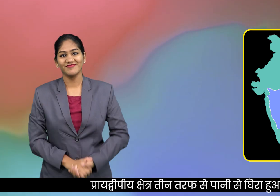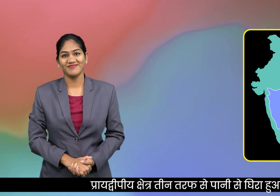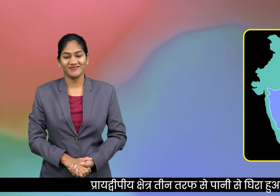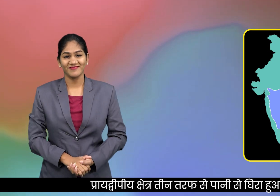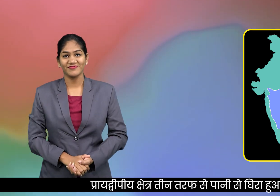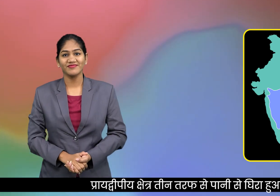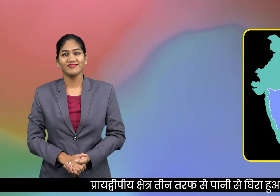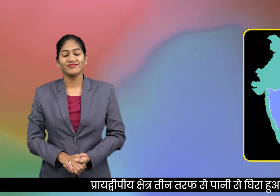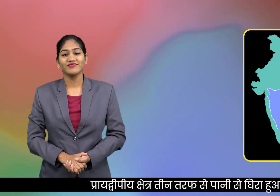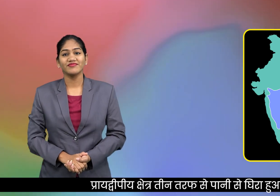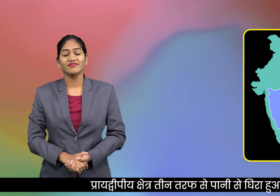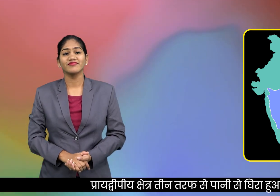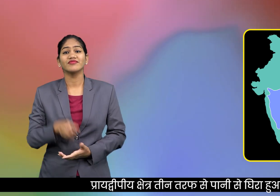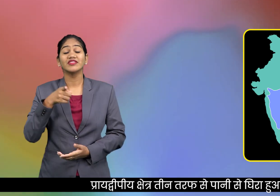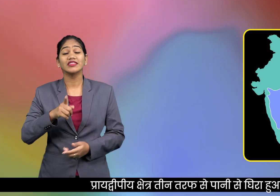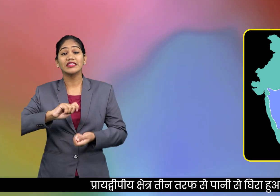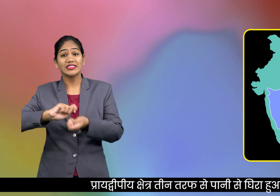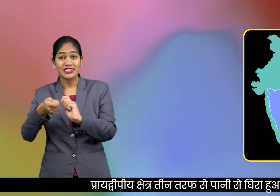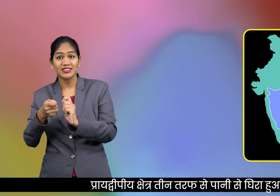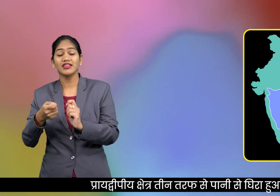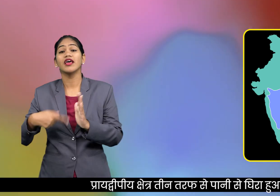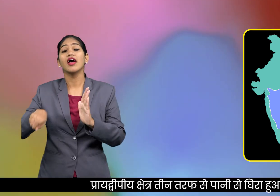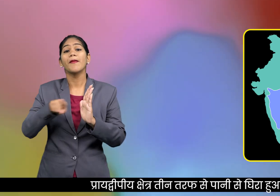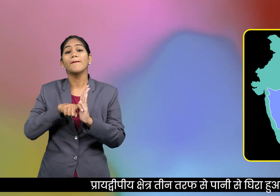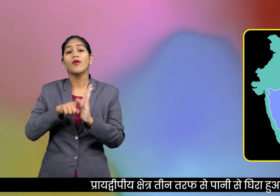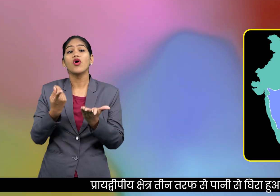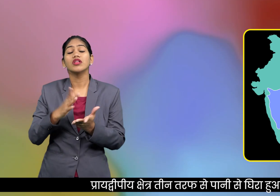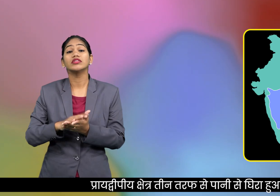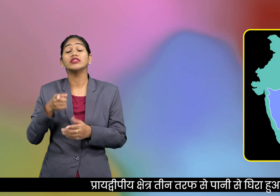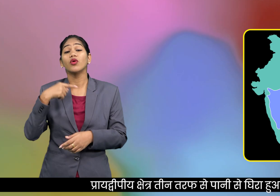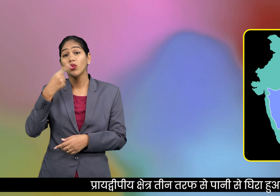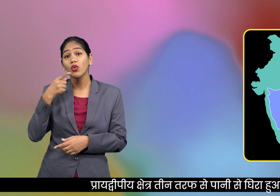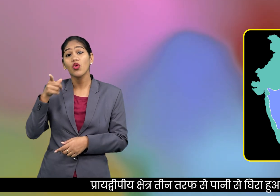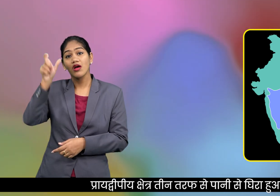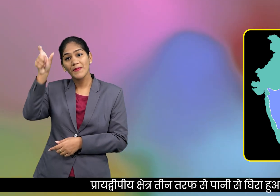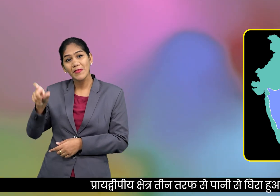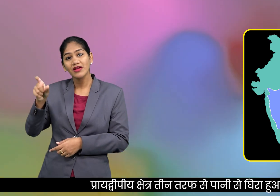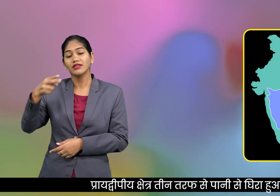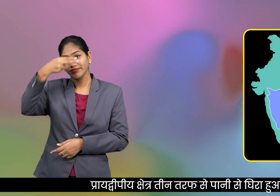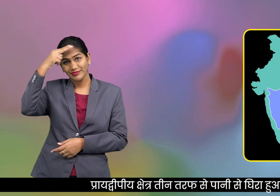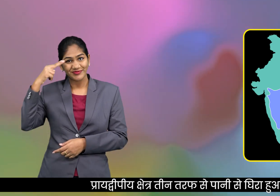प्रायद्वीपीय क्षेत्र तीन तरफ से पानी से घिरा हुआ क्षेत्र है।